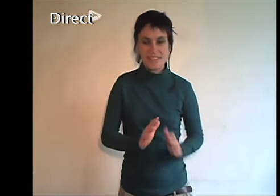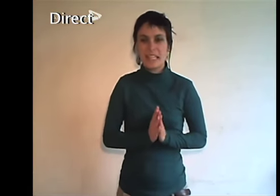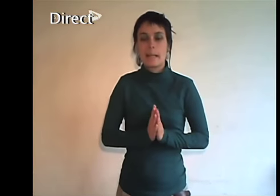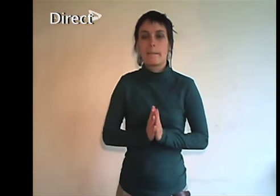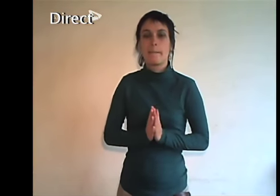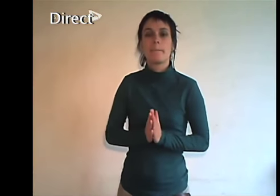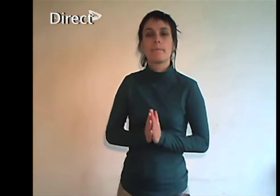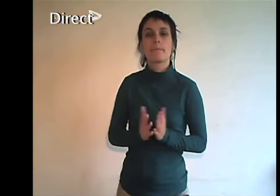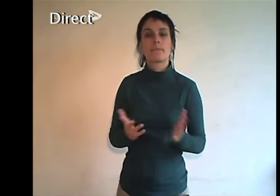je peux y aller ? Oui.